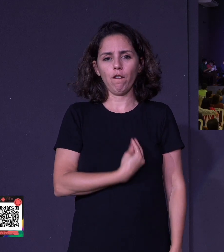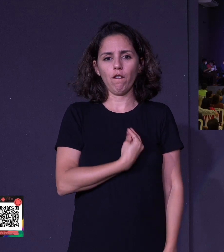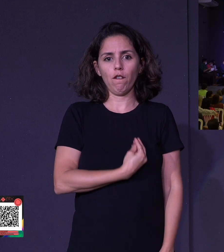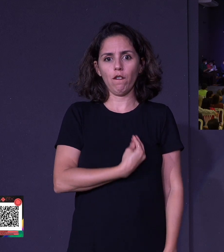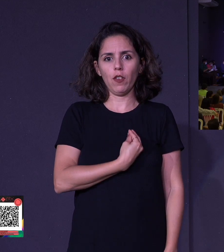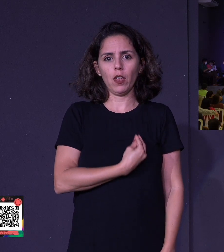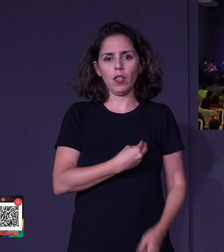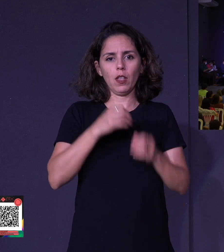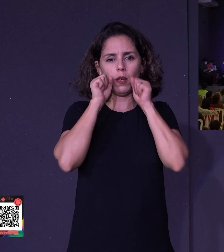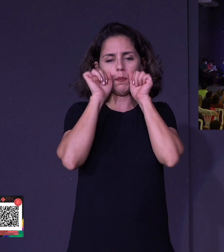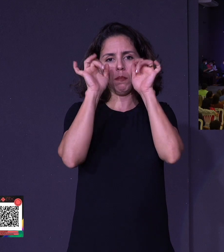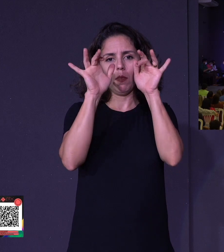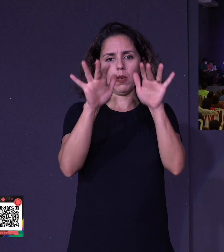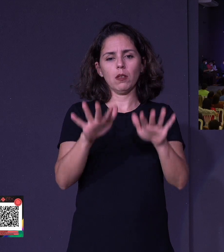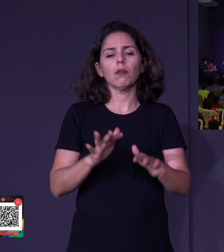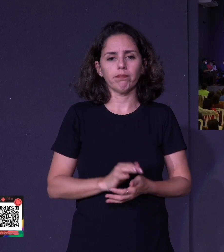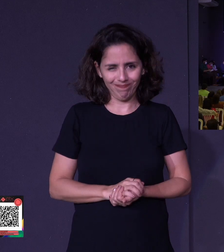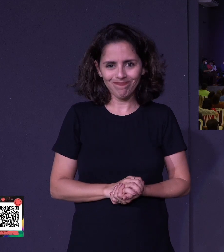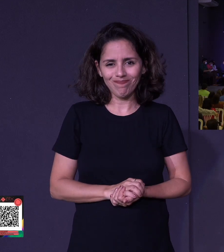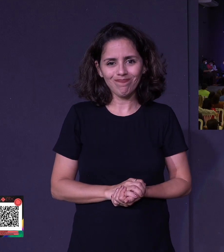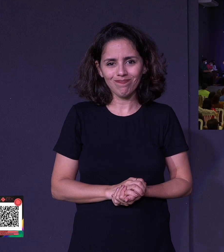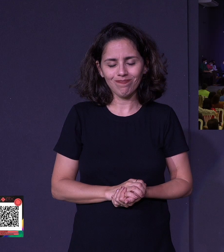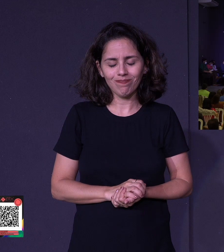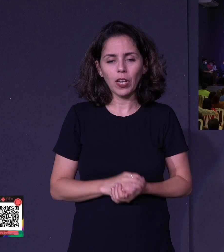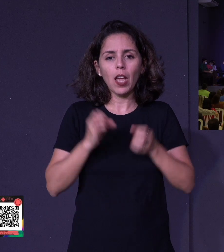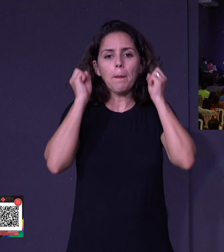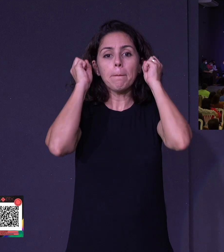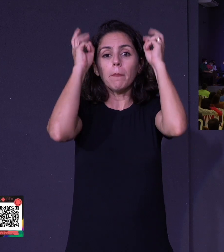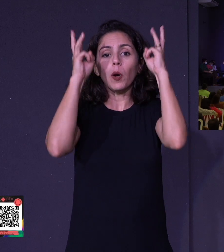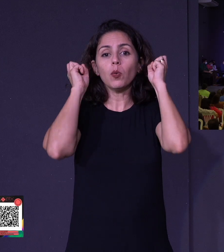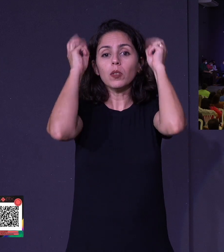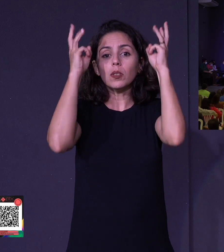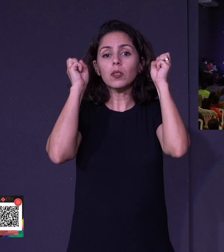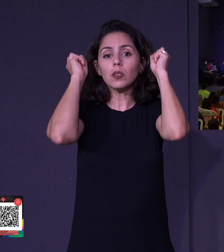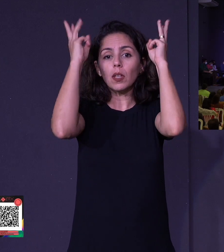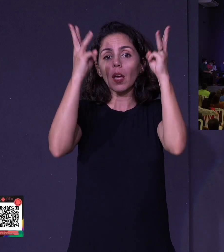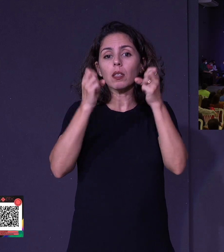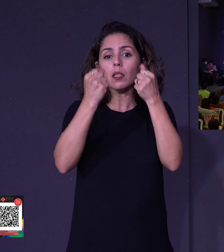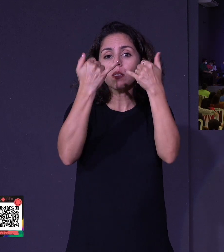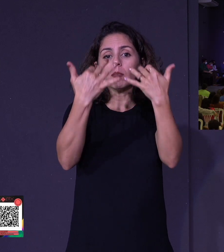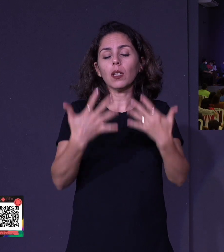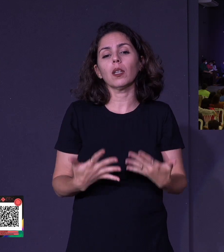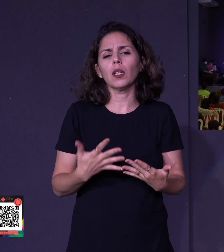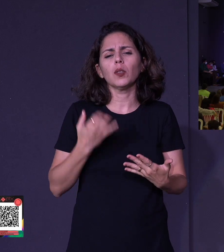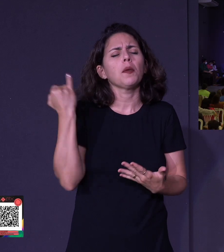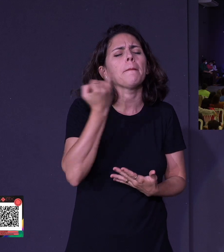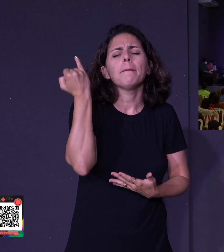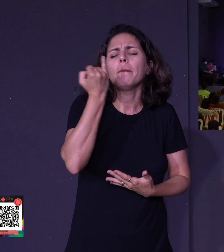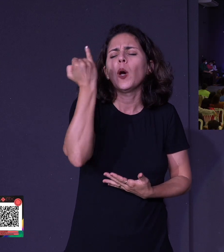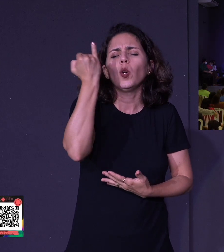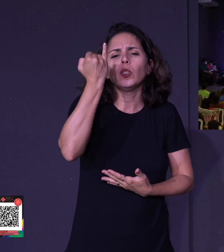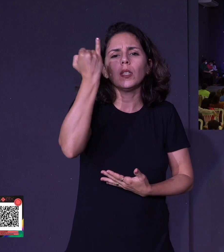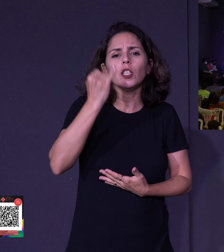está falando, ensinando ao povo sobre a importância da família obedecer ao Senhor. O